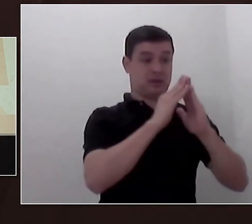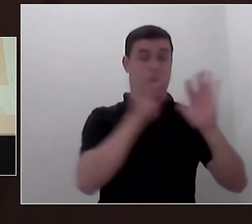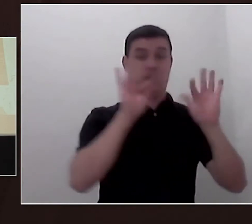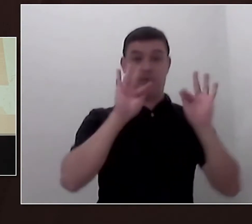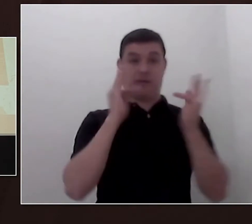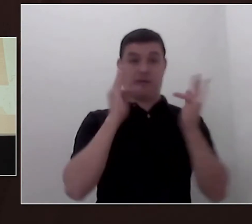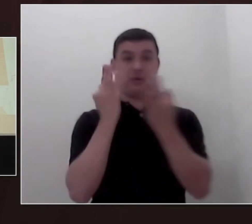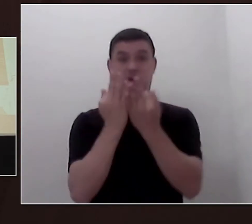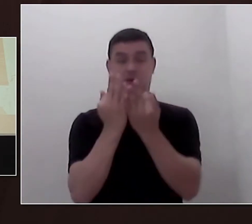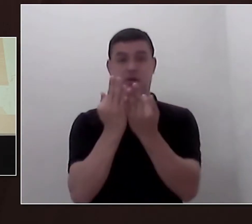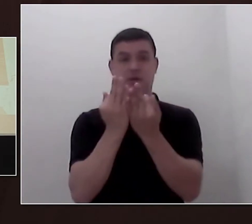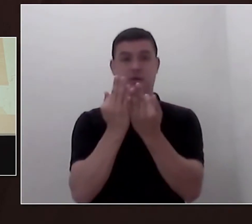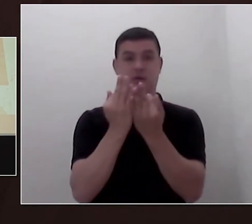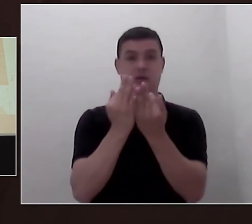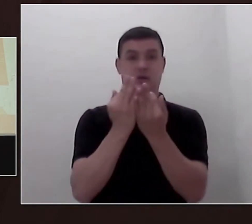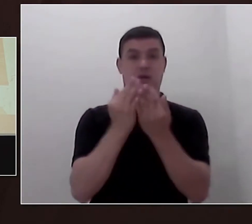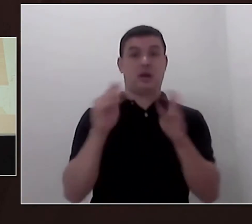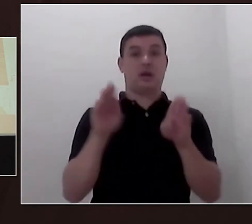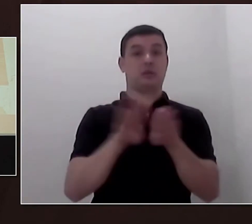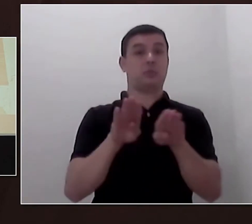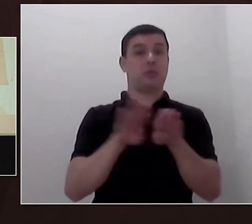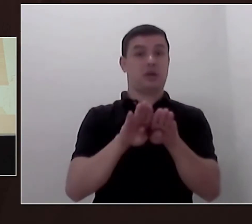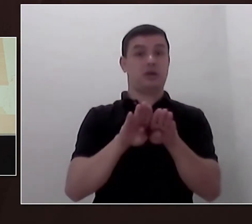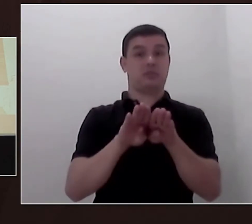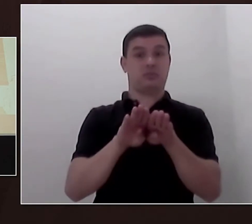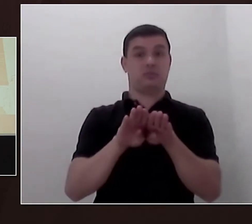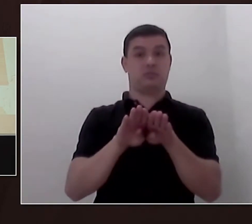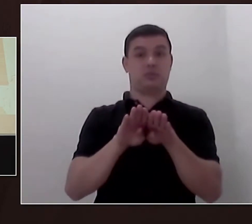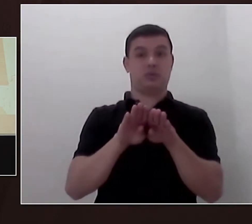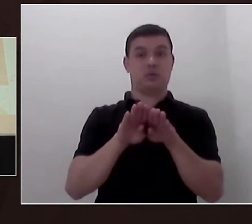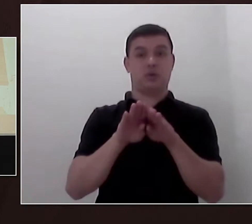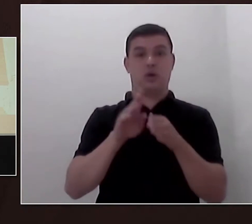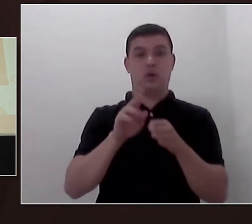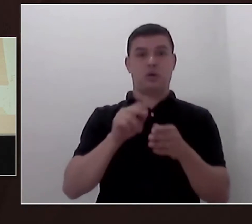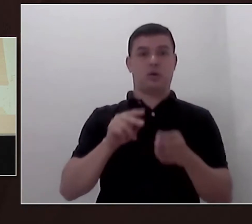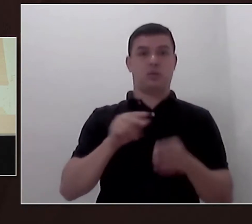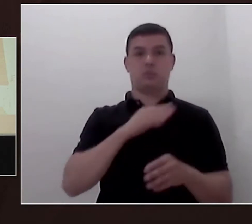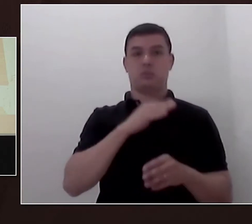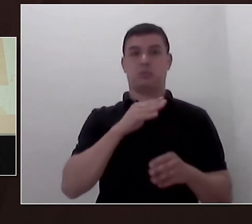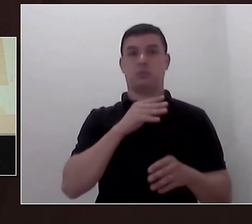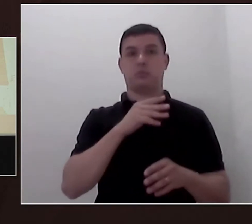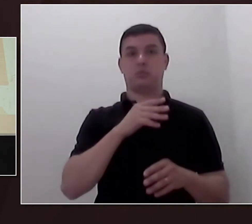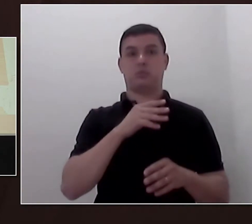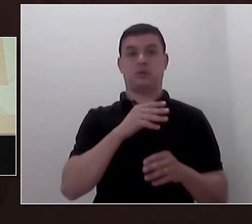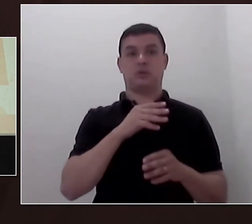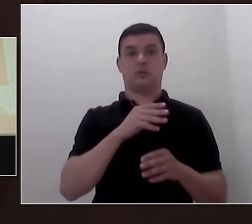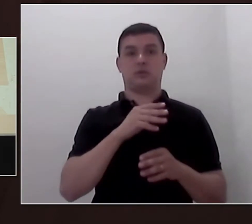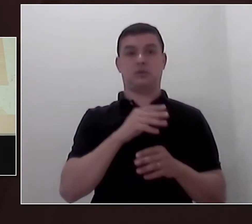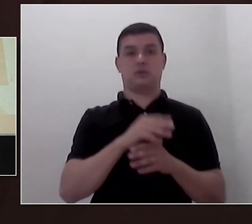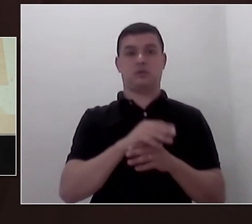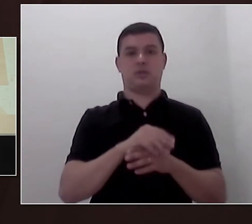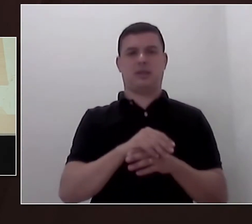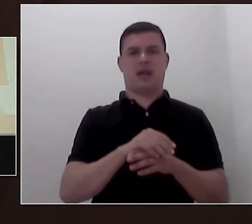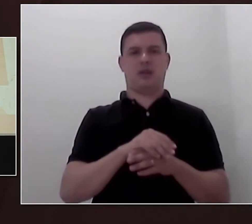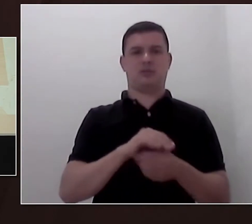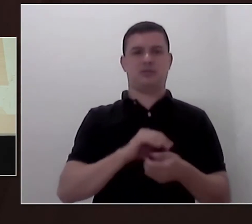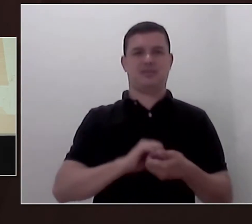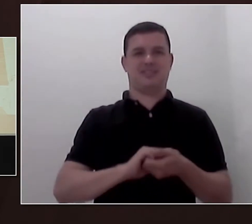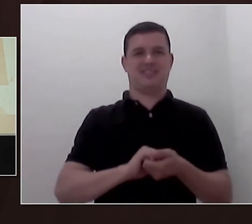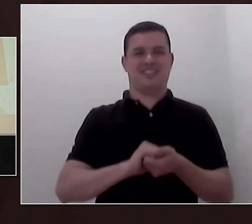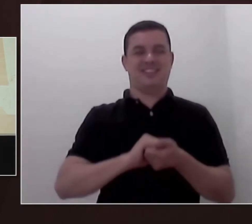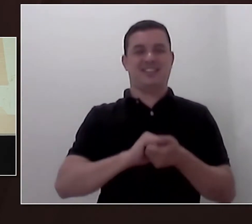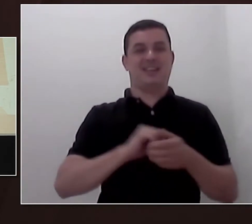nos sepulcros, tá? E também em cemitérios. Então eles reuniam nesse lugar porque não